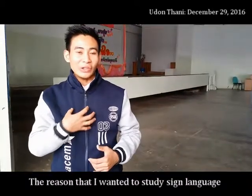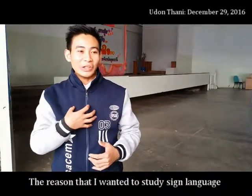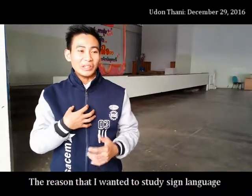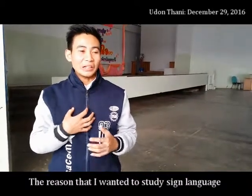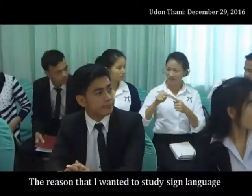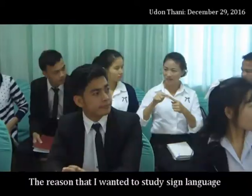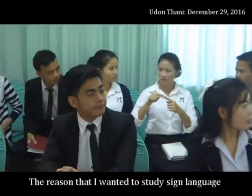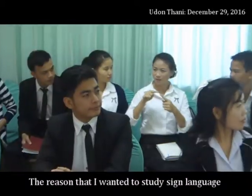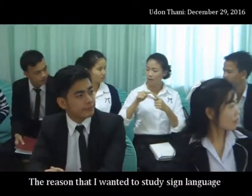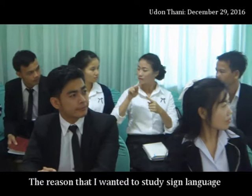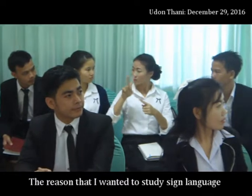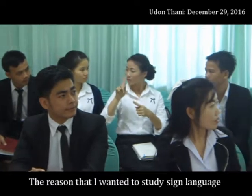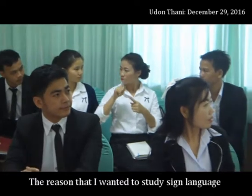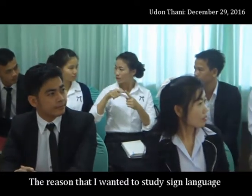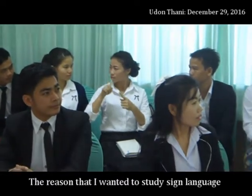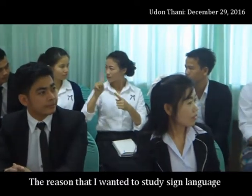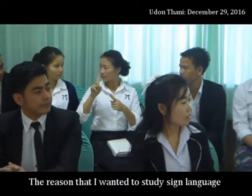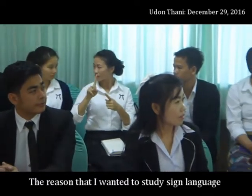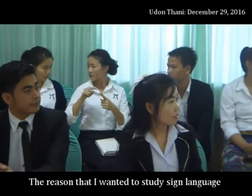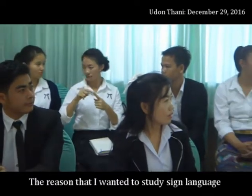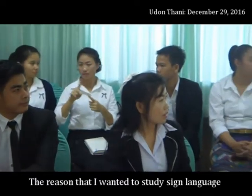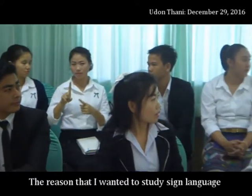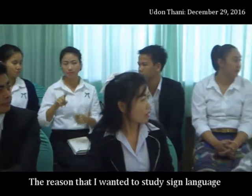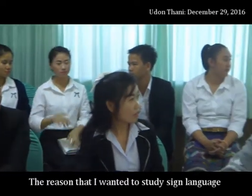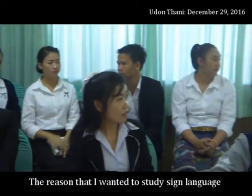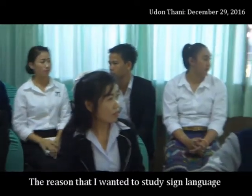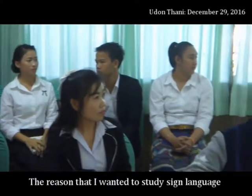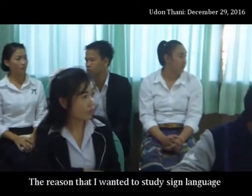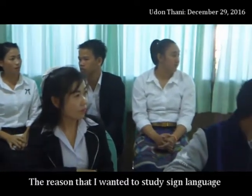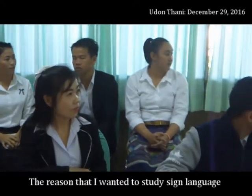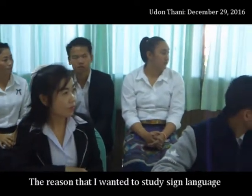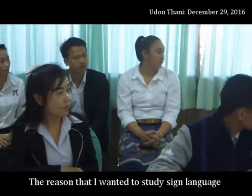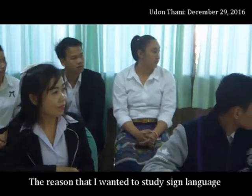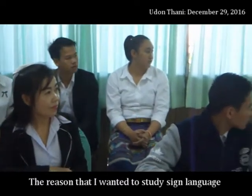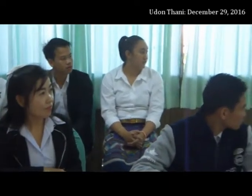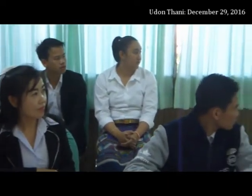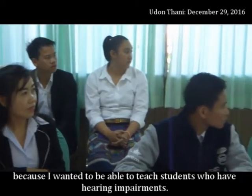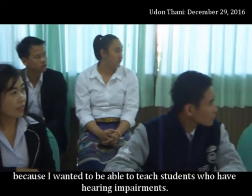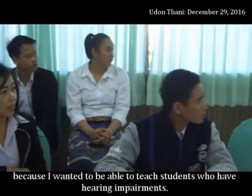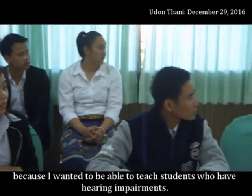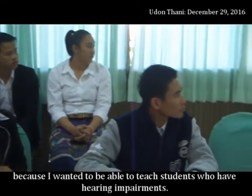ากมาเรียนภาษามือนี้ก็เพื่ออยากไปส